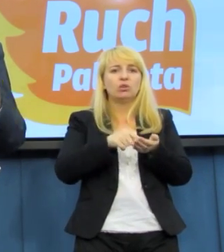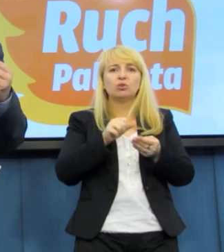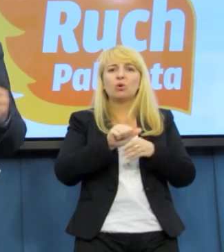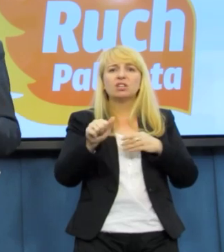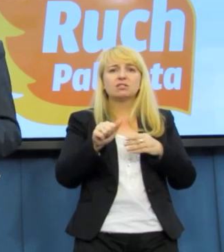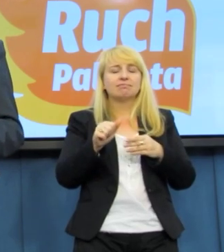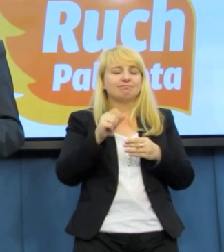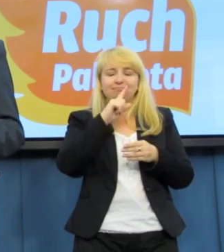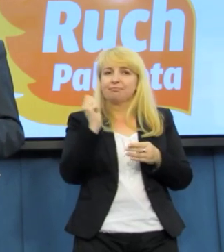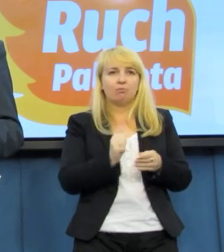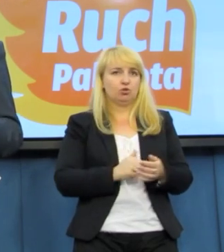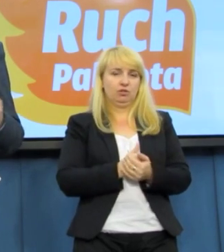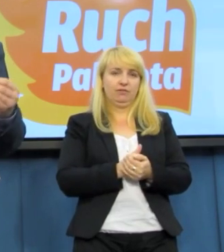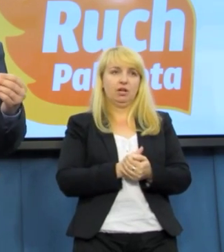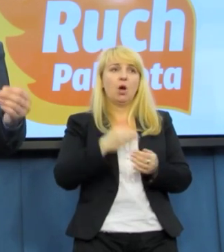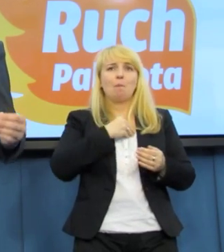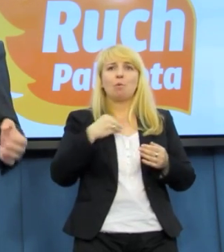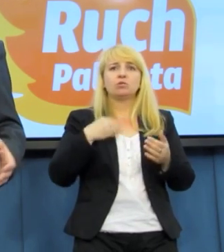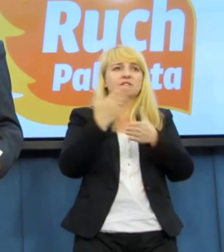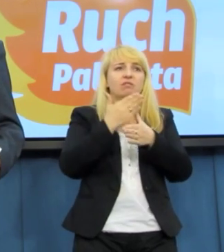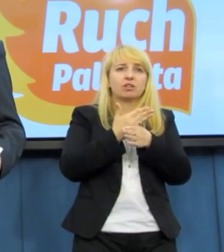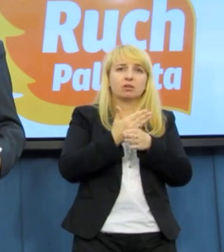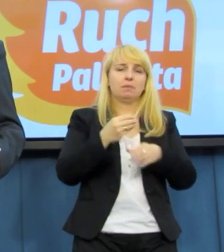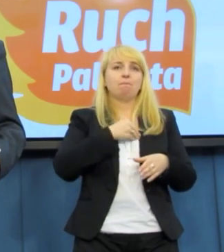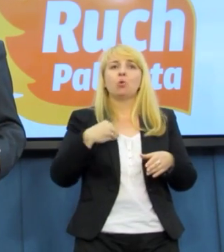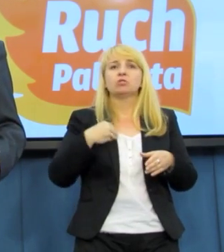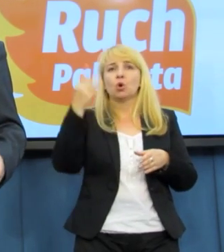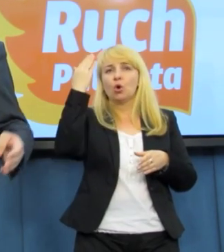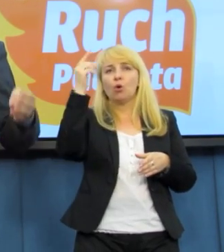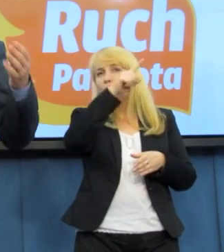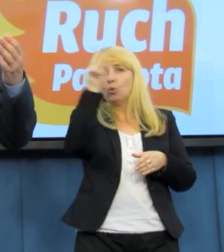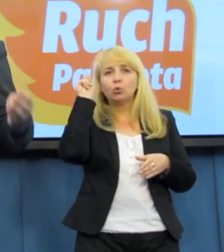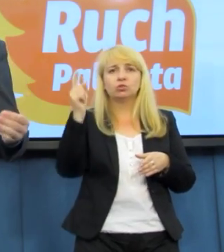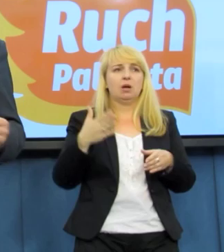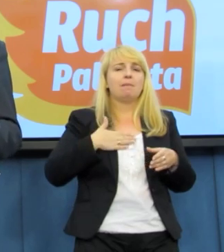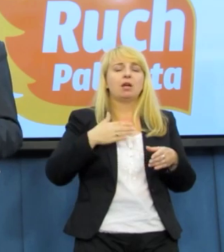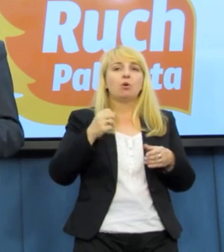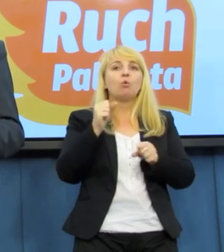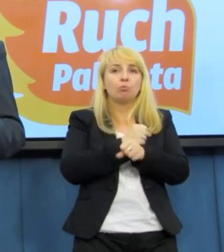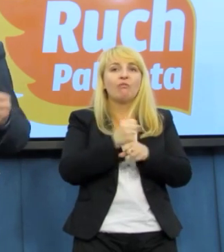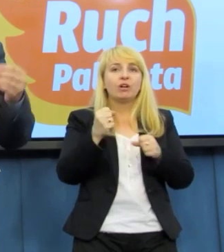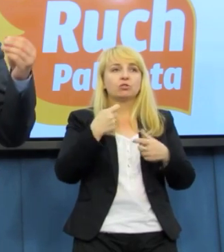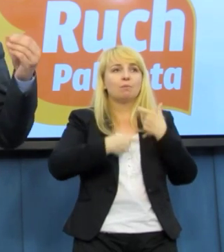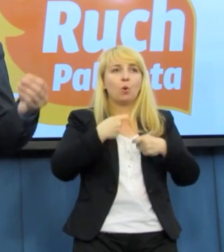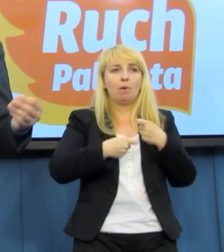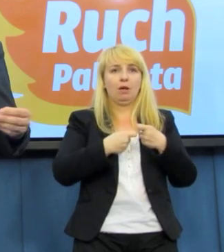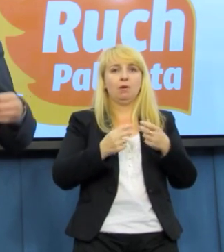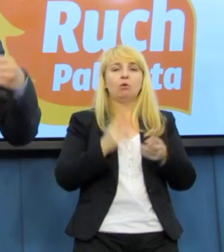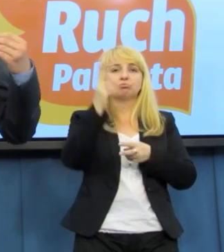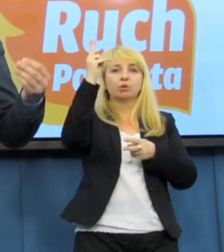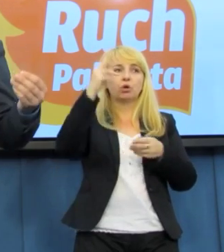kiedy polscy przedsiębiorcy borykają się z poważnymi problemami, gdzie rośnie bezrobocie,